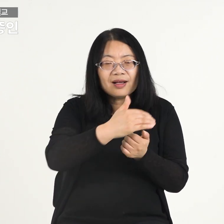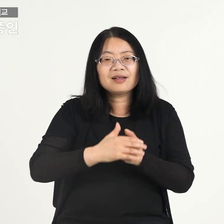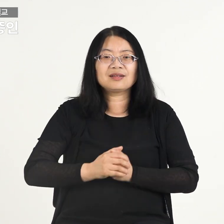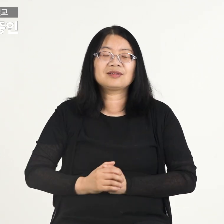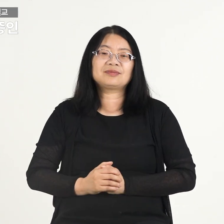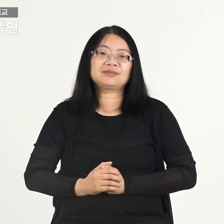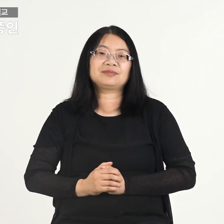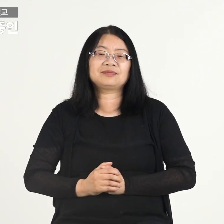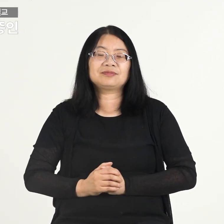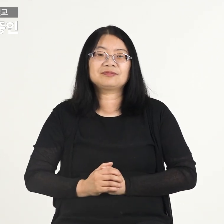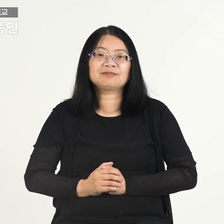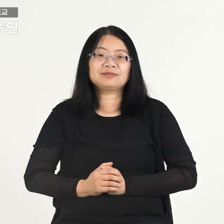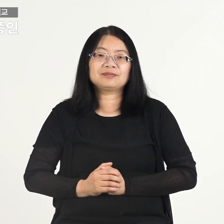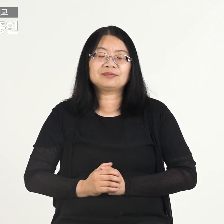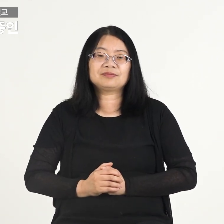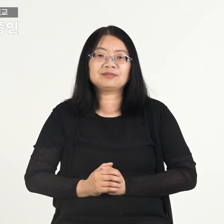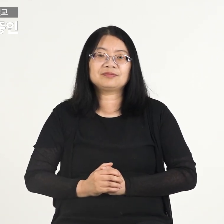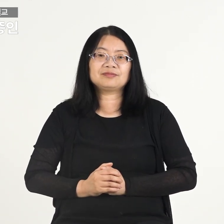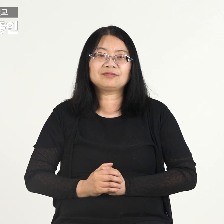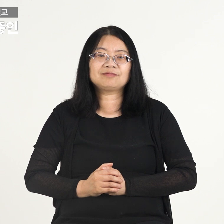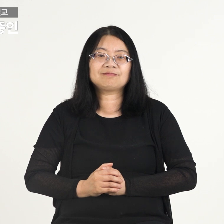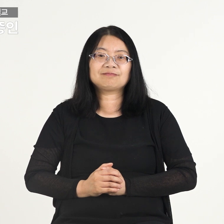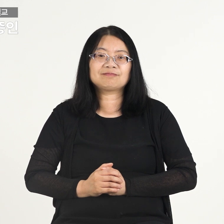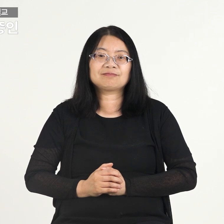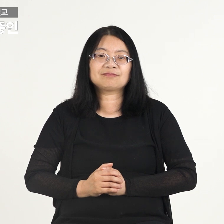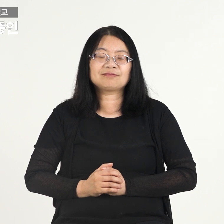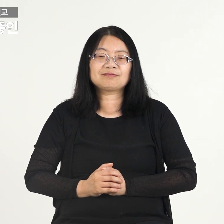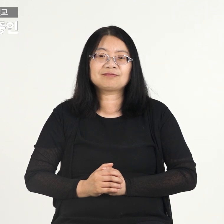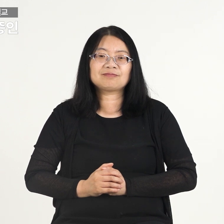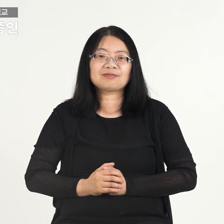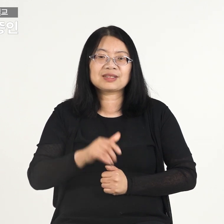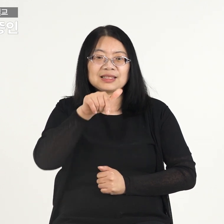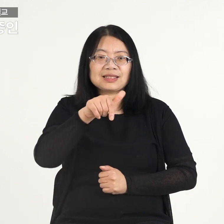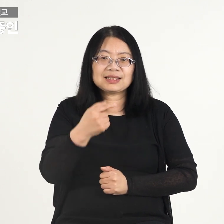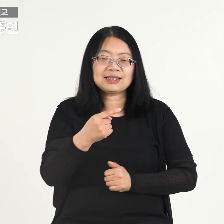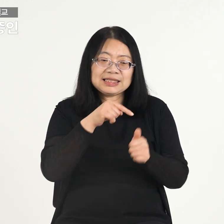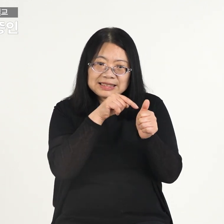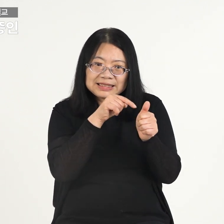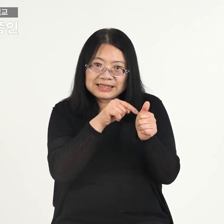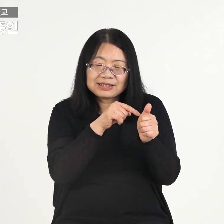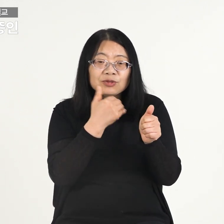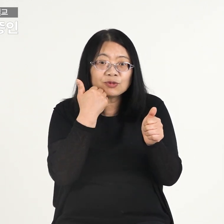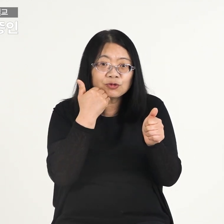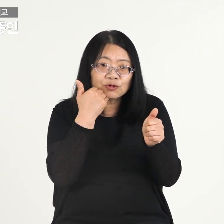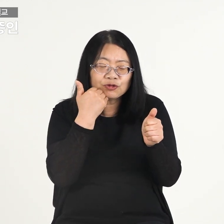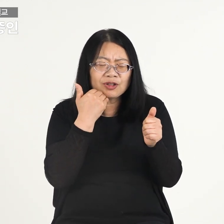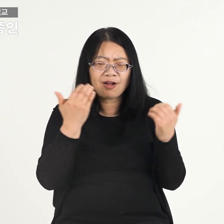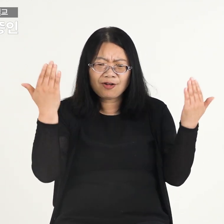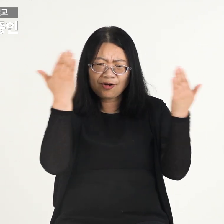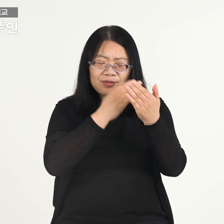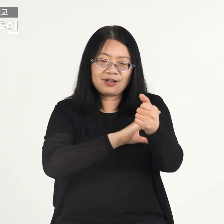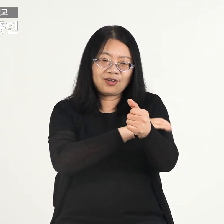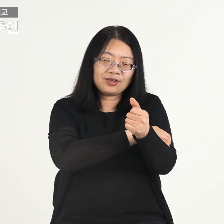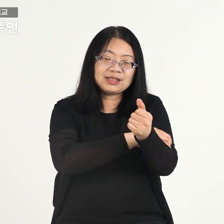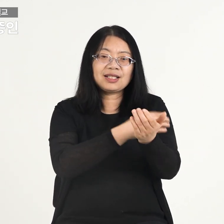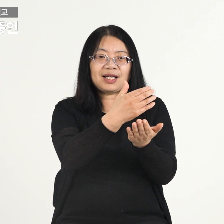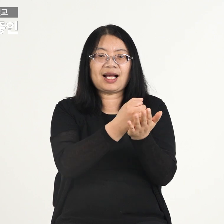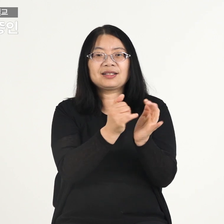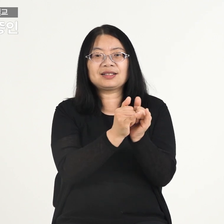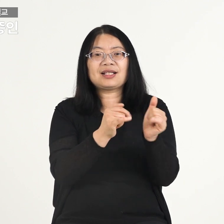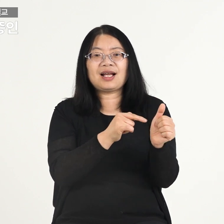내쫓기리라. 그러니까 여기서 말하는 그를이라는 존재는 어둠의 권세 잡은